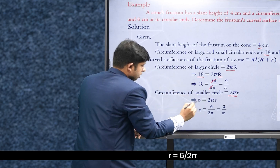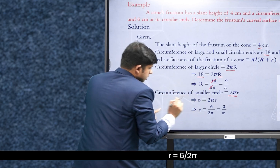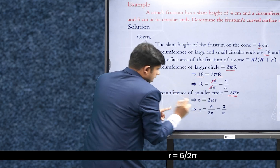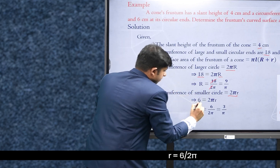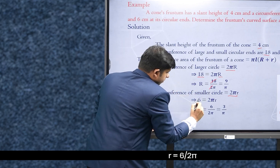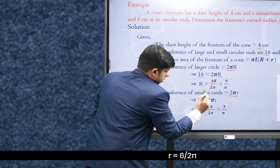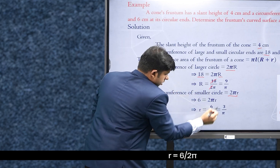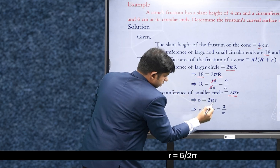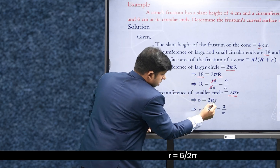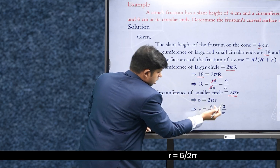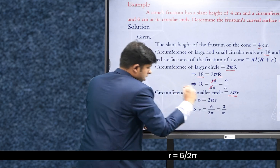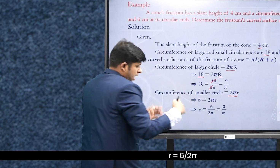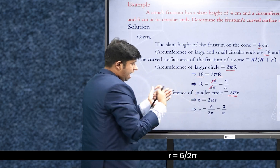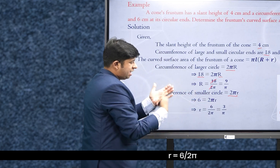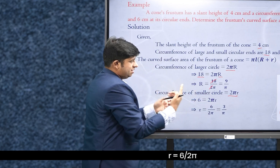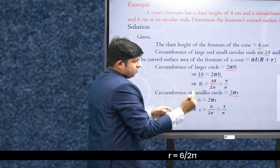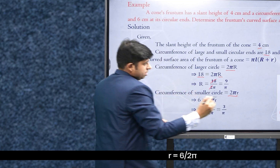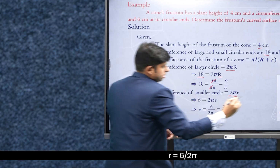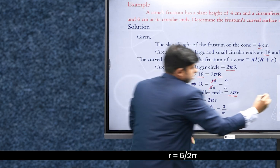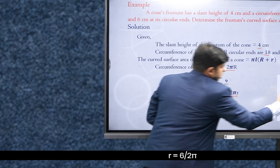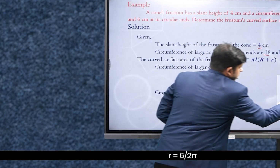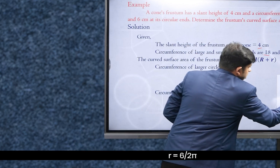ஆர் ஈடு ஆர் கீழ் 2 பை.